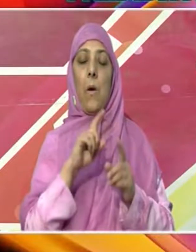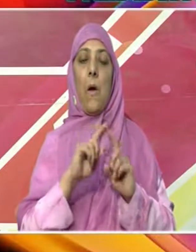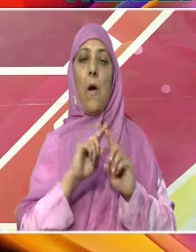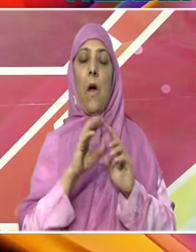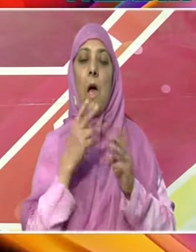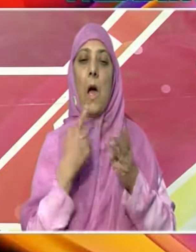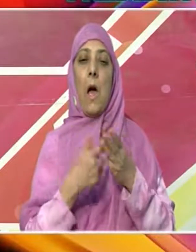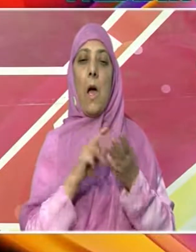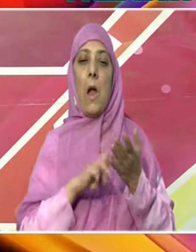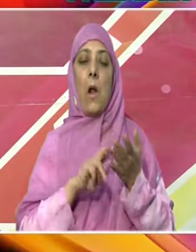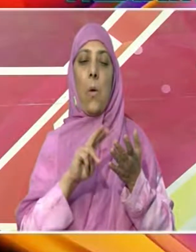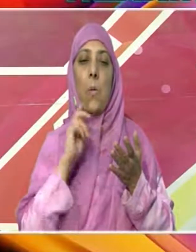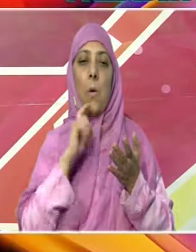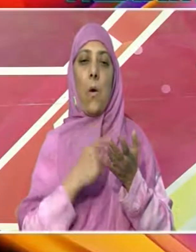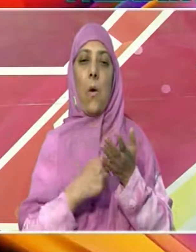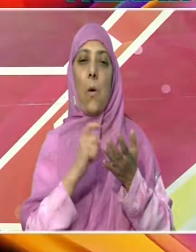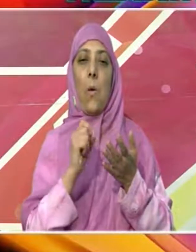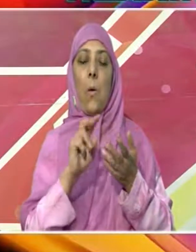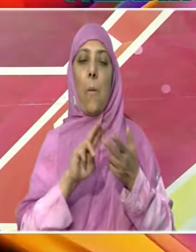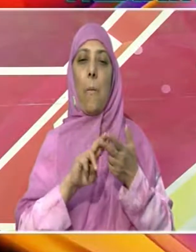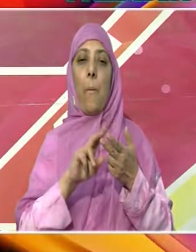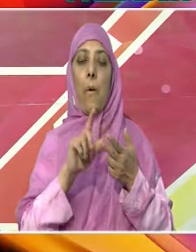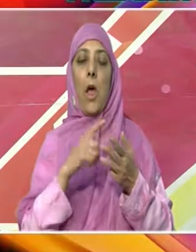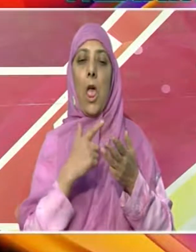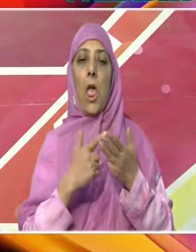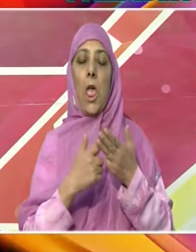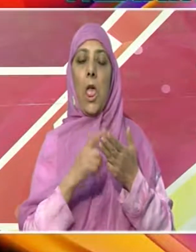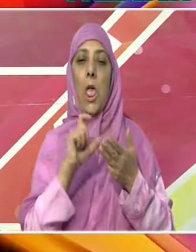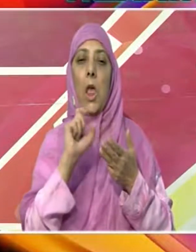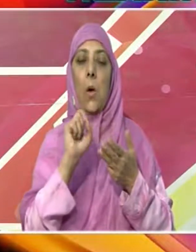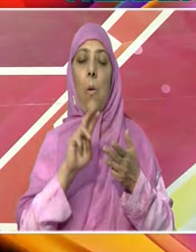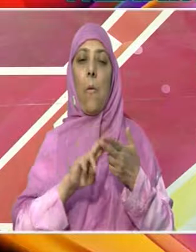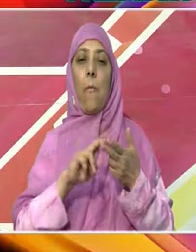करने के हवाले से काफी हम होगा